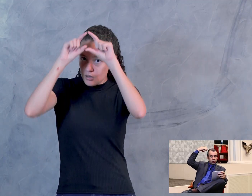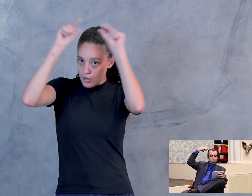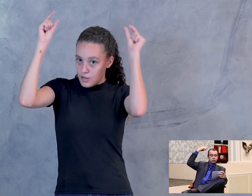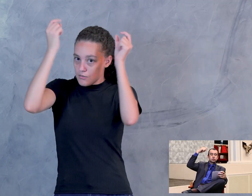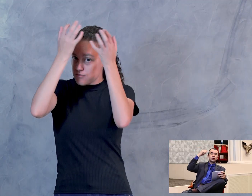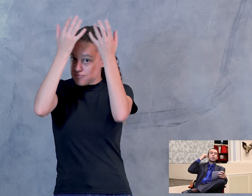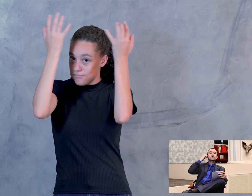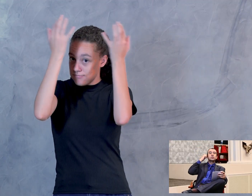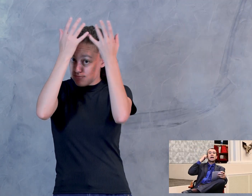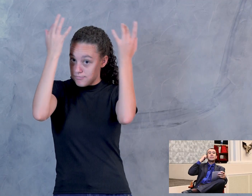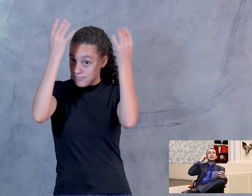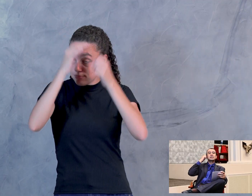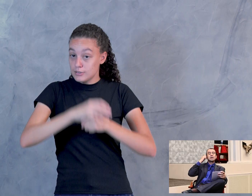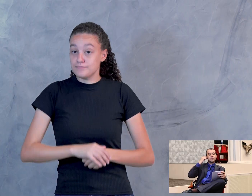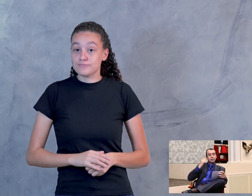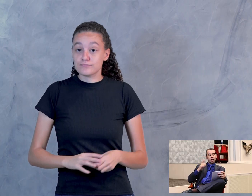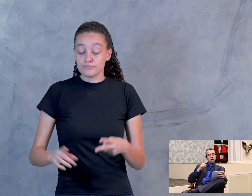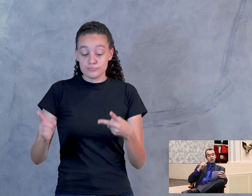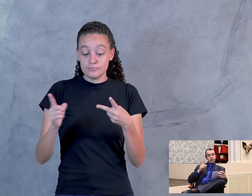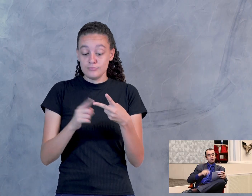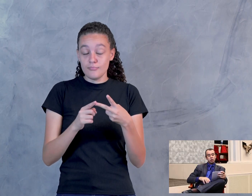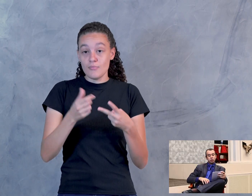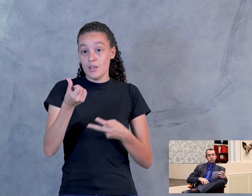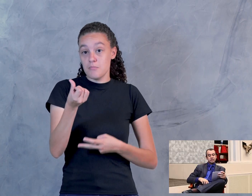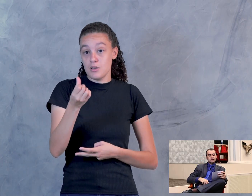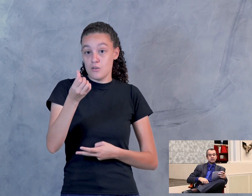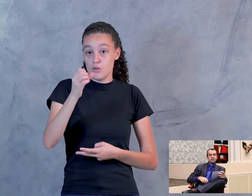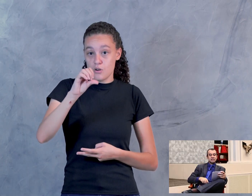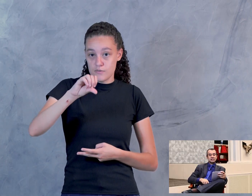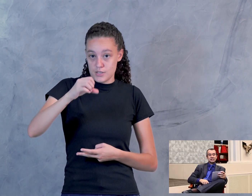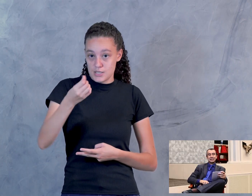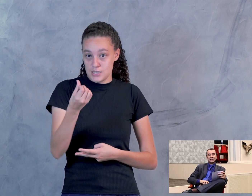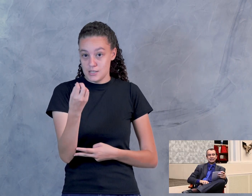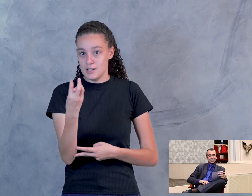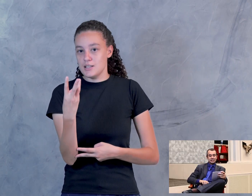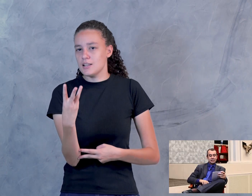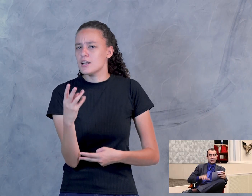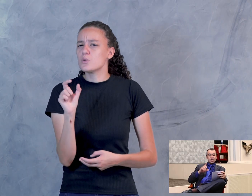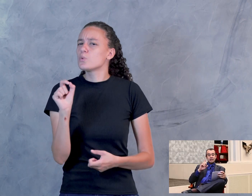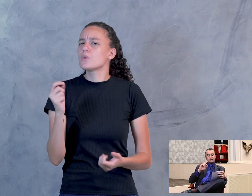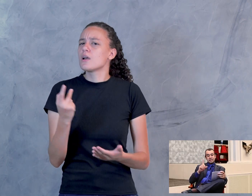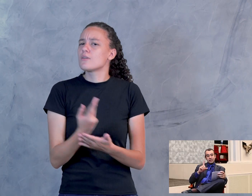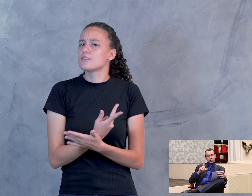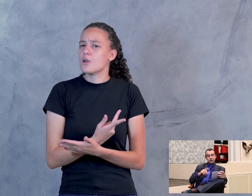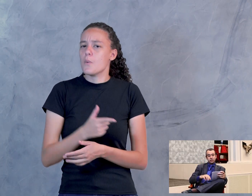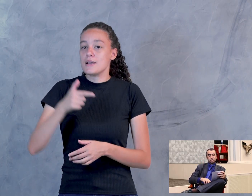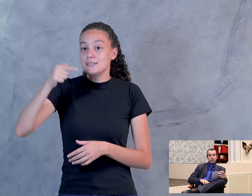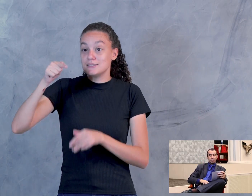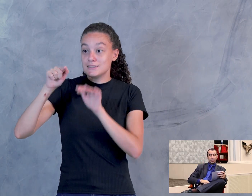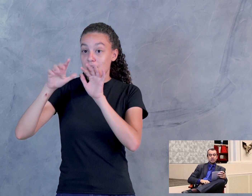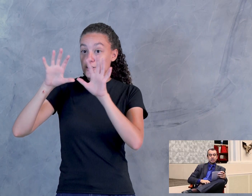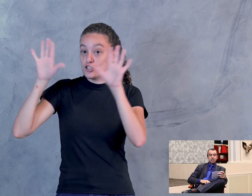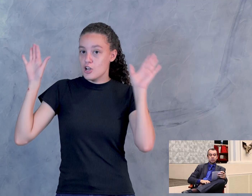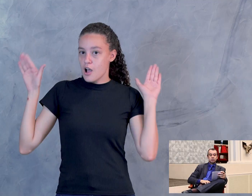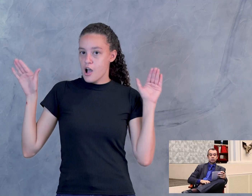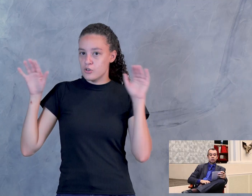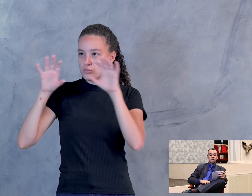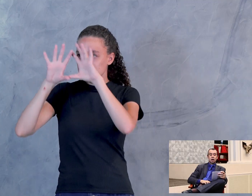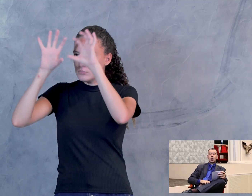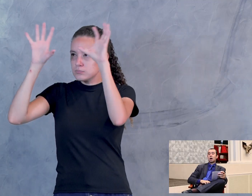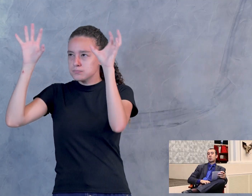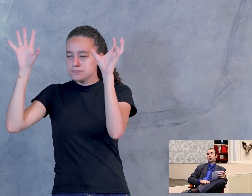de fogo sobre a sua cabeça e em 1963, 7 anjos